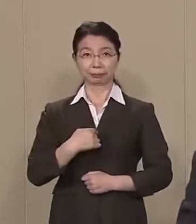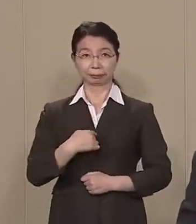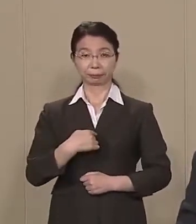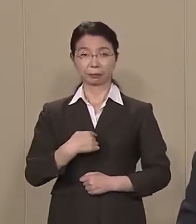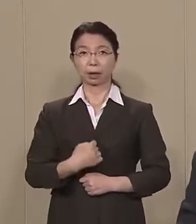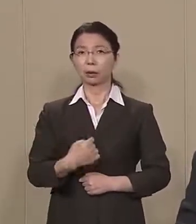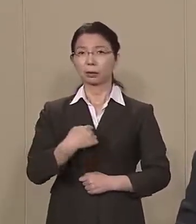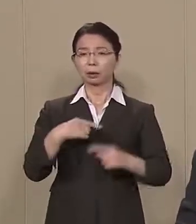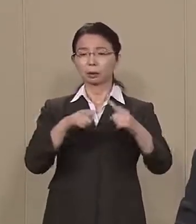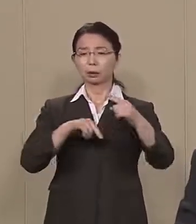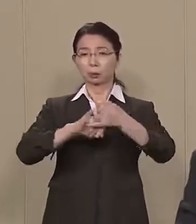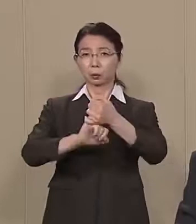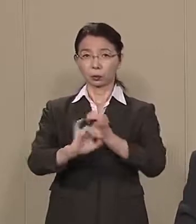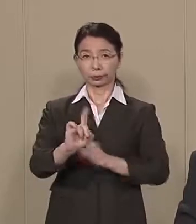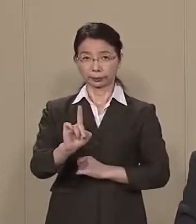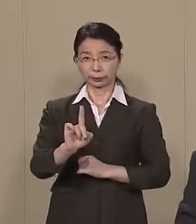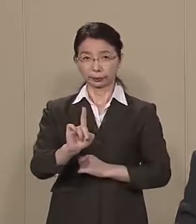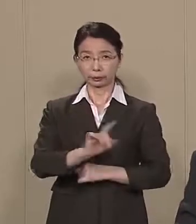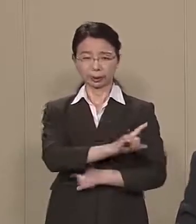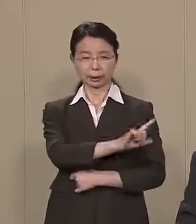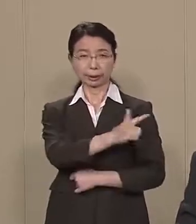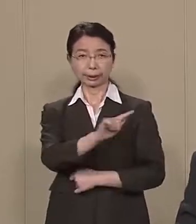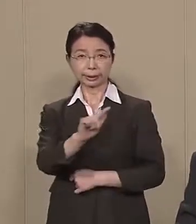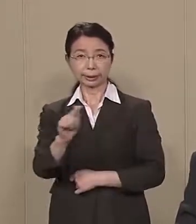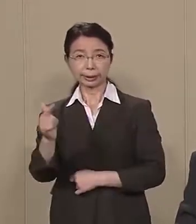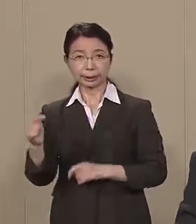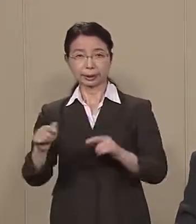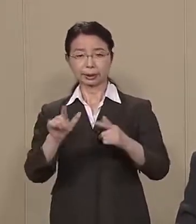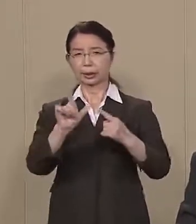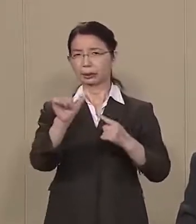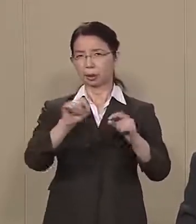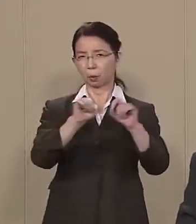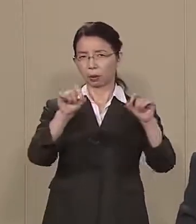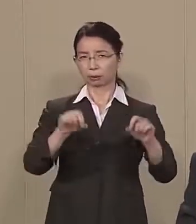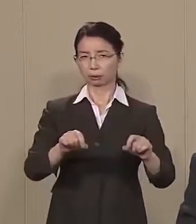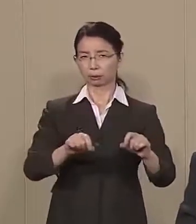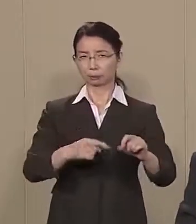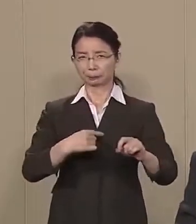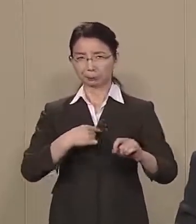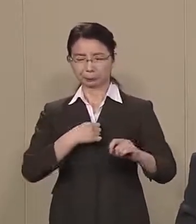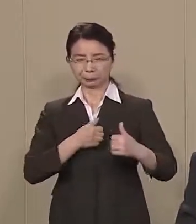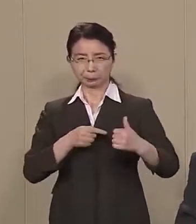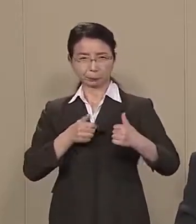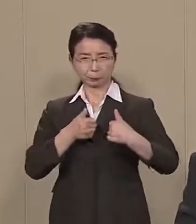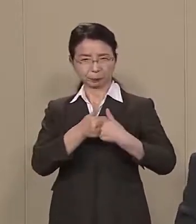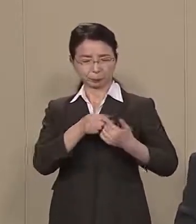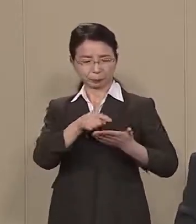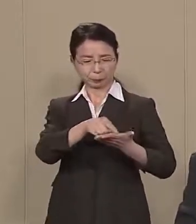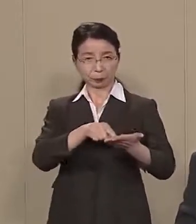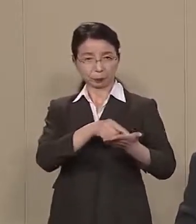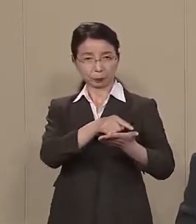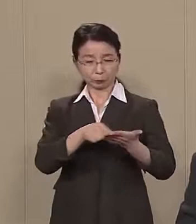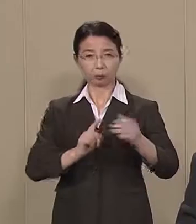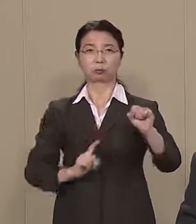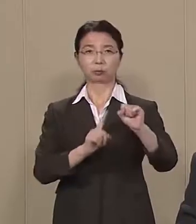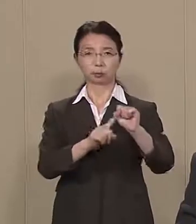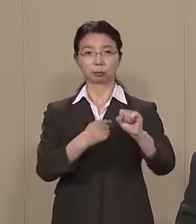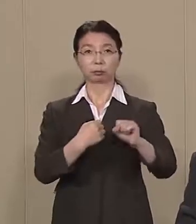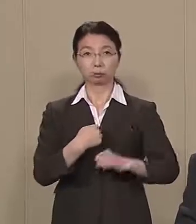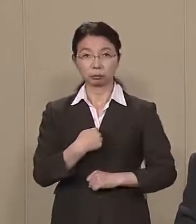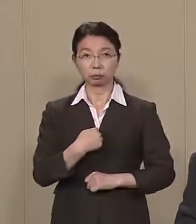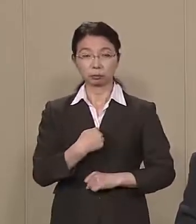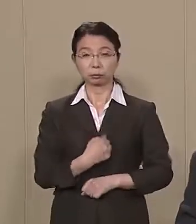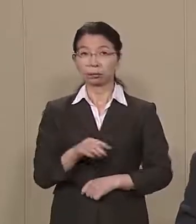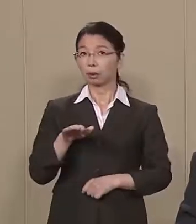私の公約は様々な nhk 問題に命がけで取り組み解決を図ることです